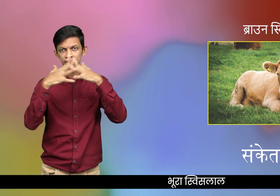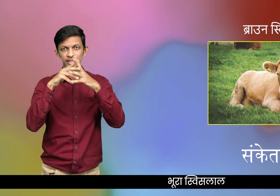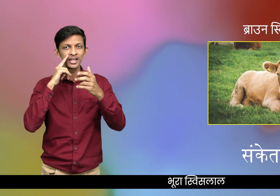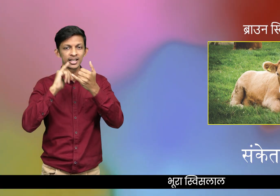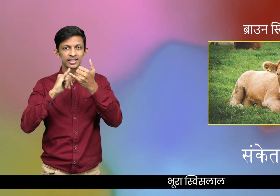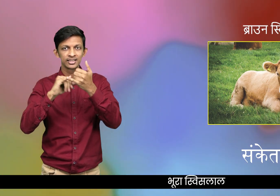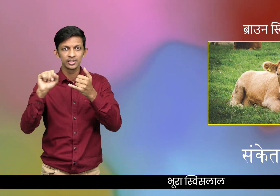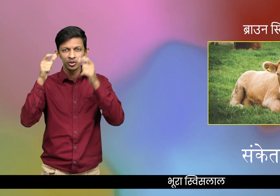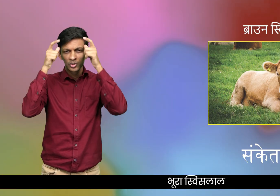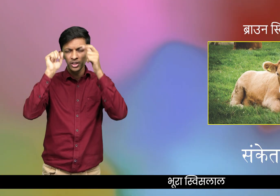स्वासलाल,